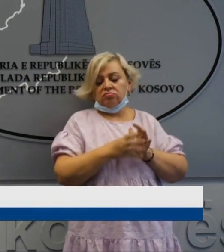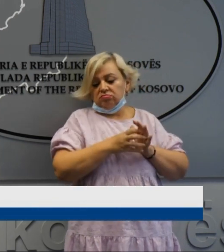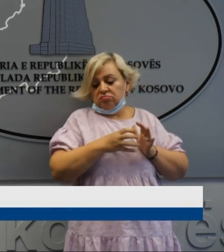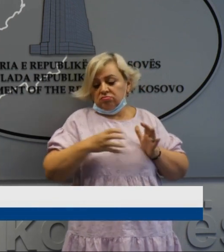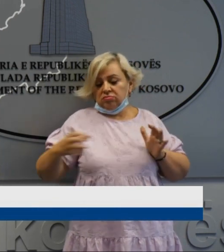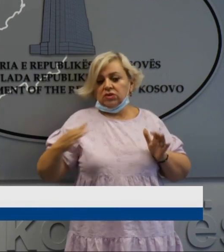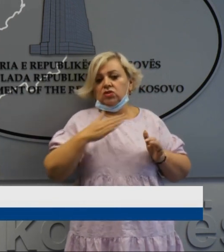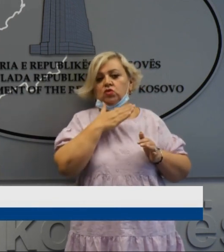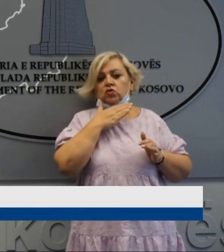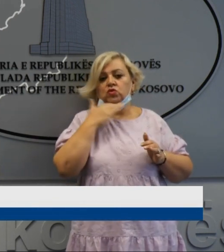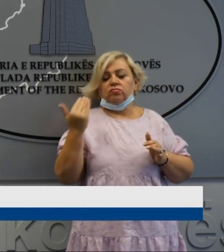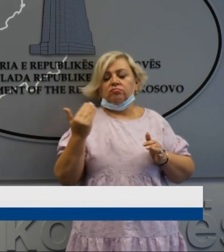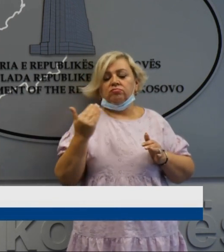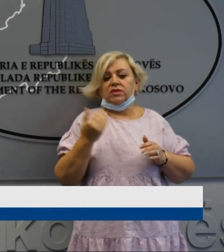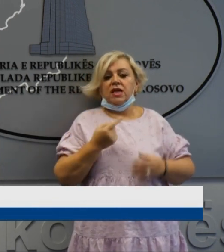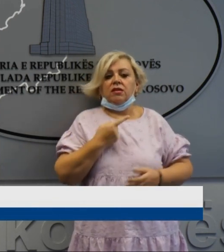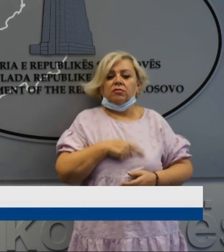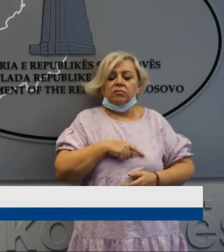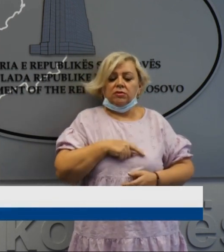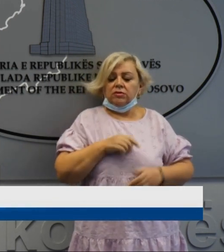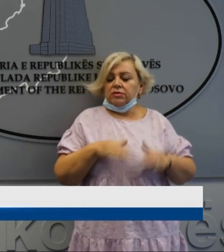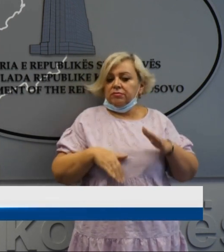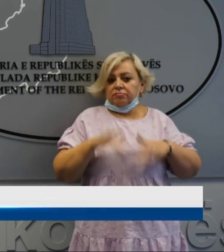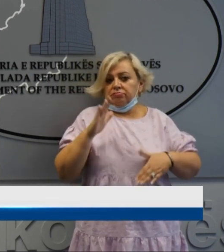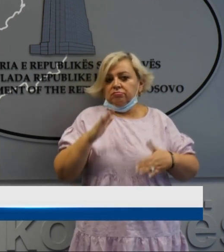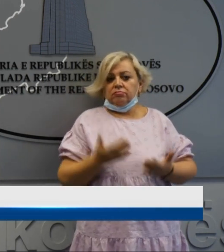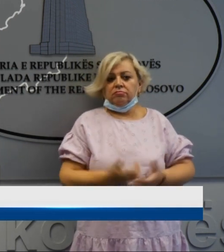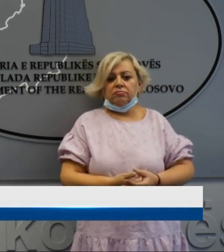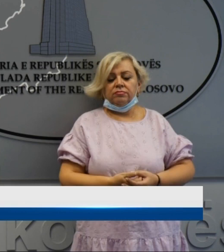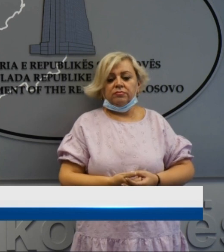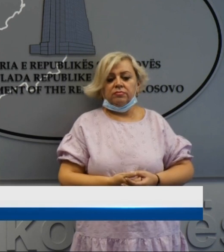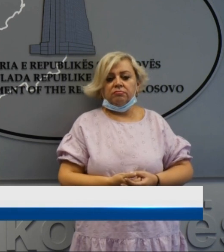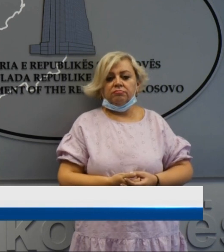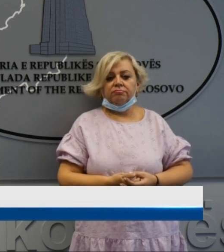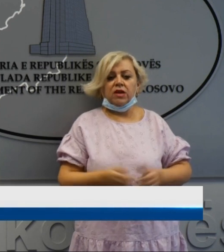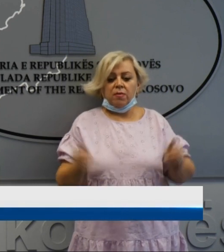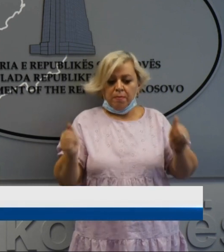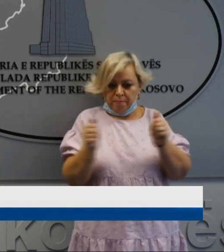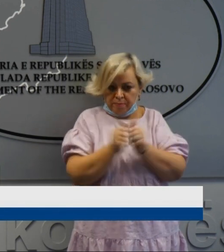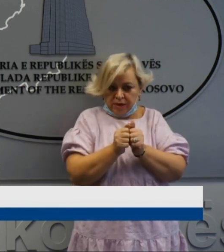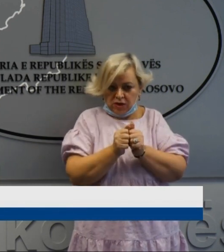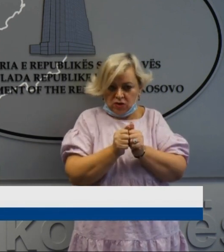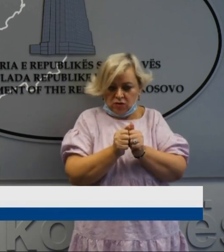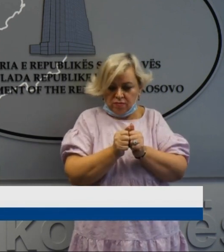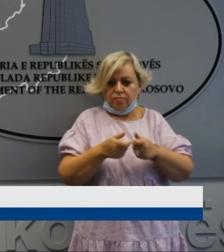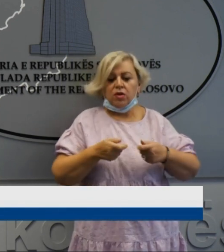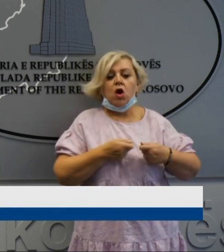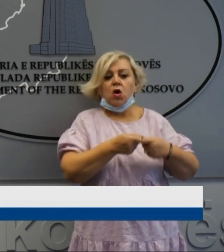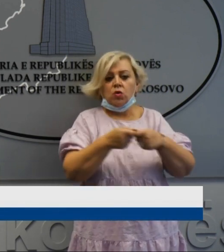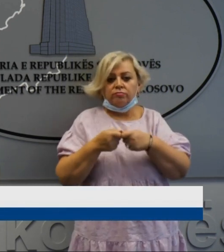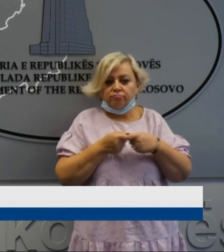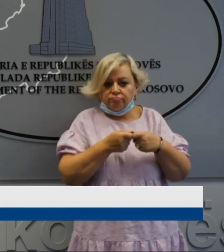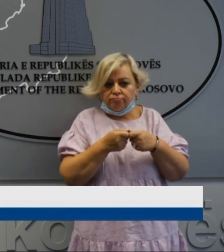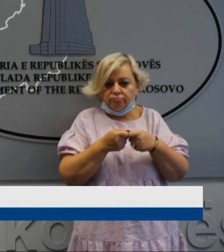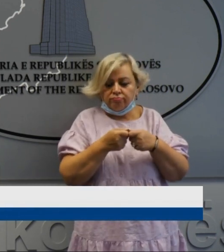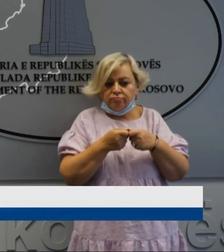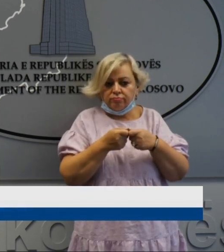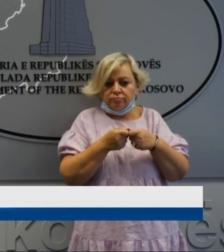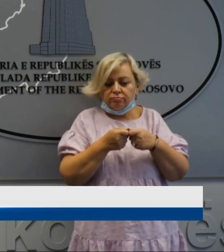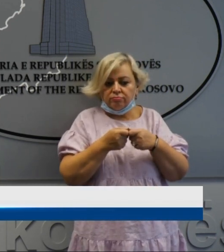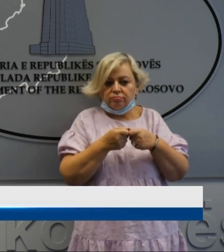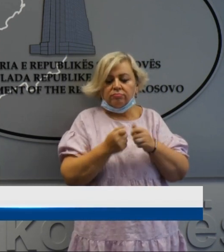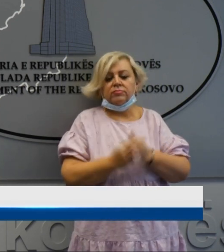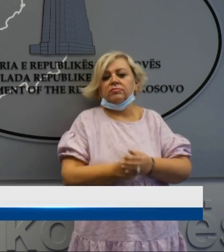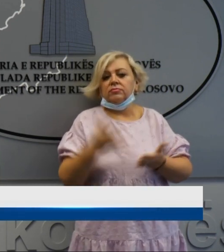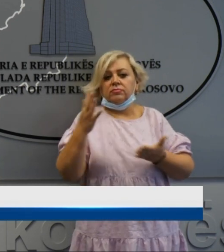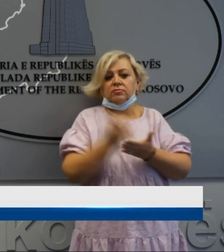shumë dhe dhembjet tona mund të shtohen më shumë. Të bëhemi bashk, të organizohemi bashk në